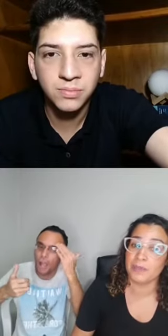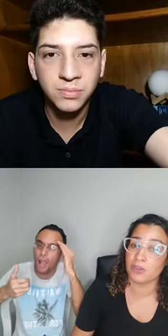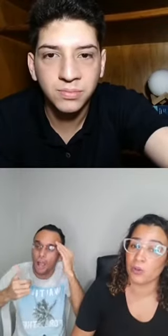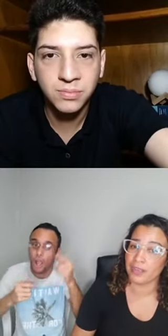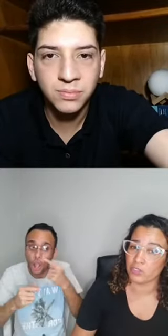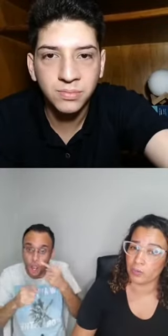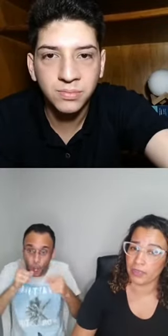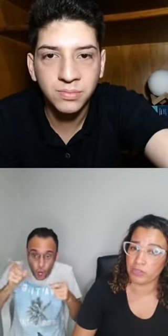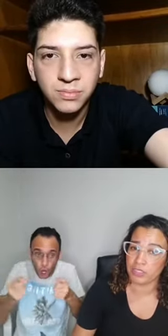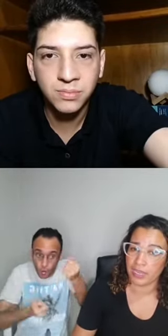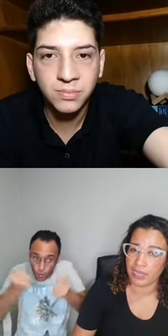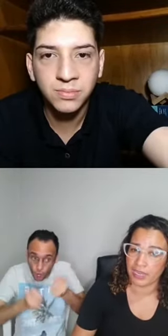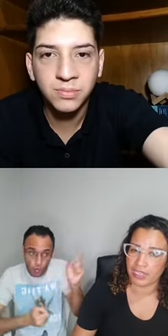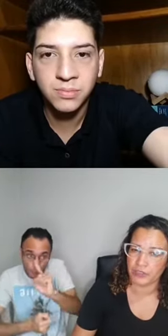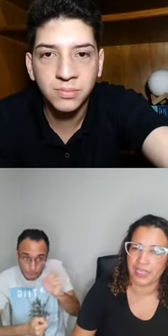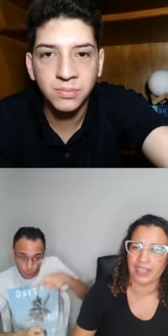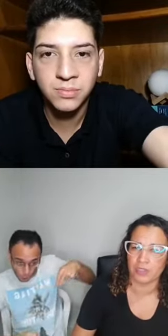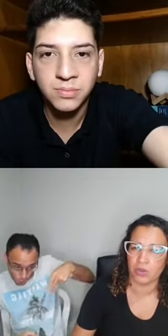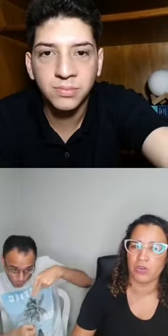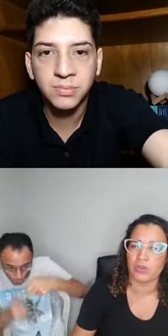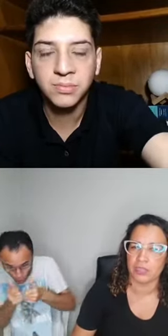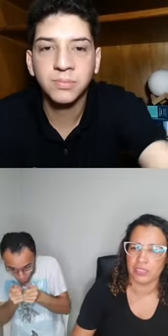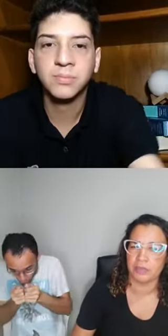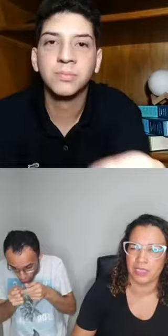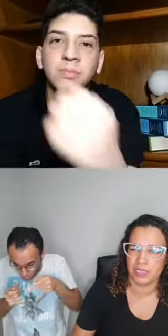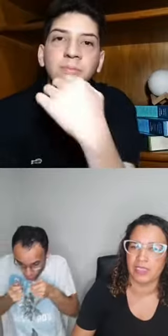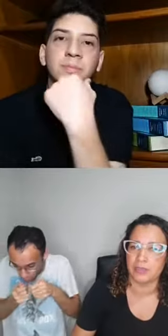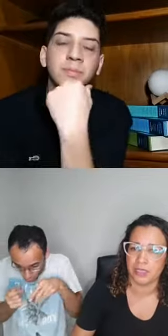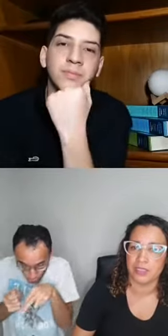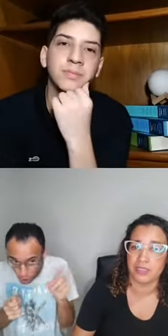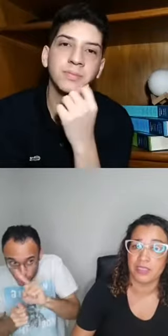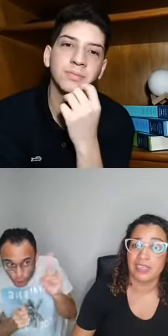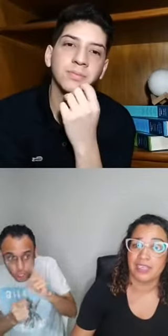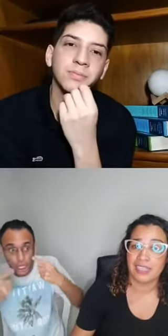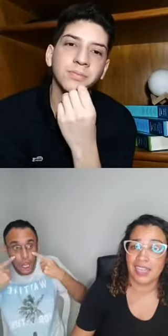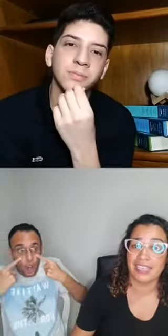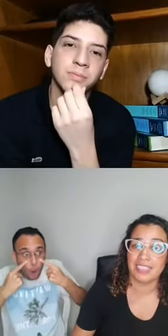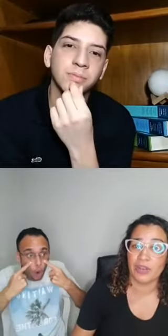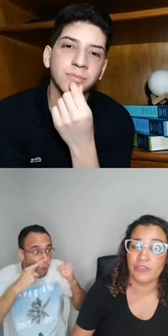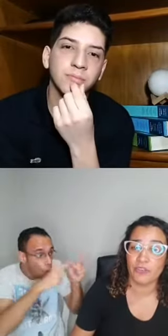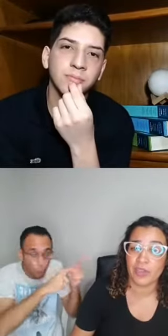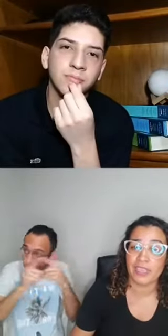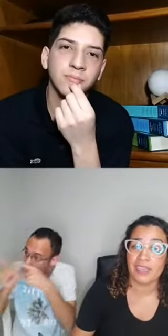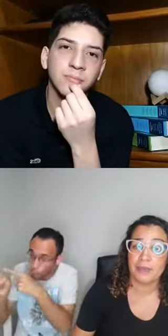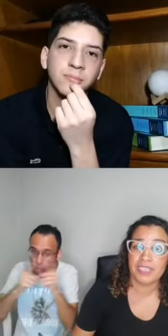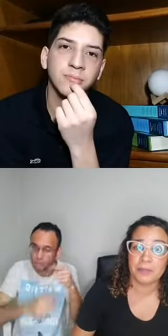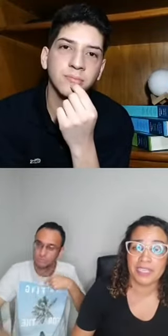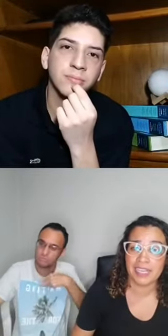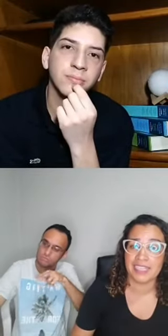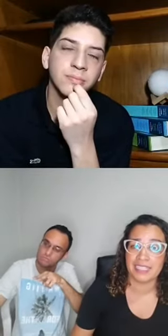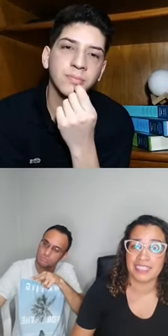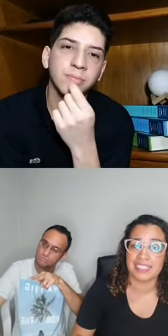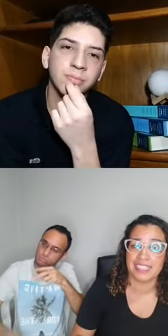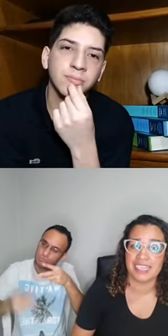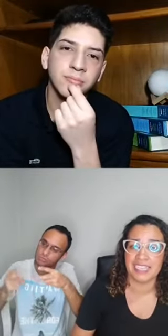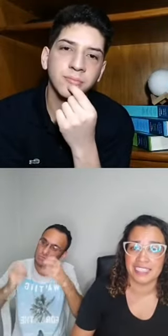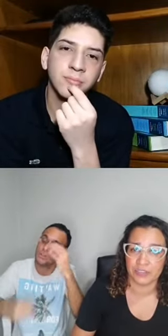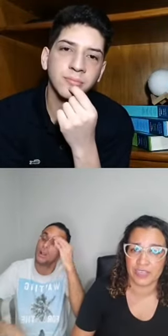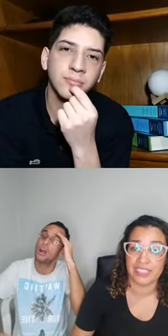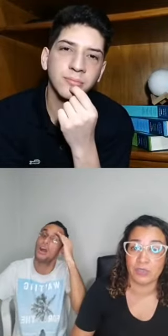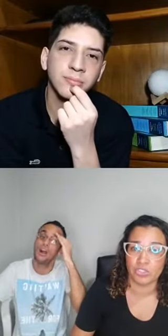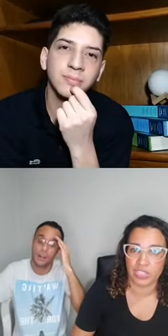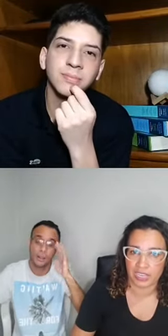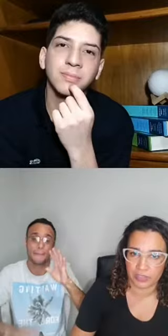que ele me explicou mais ou menos em classificadores, em mímicas, né? Então ele foi me explicando assim,